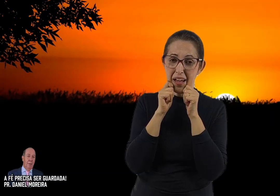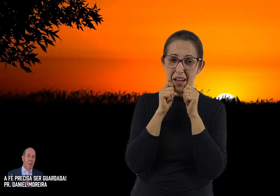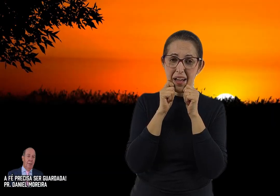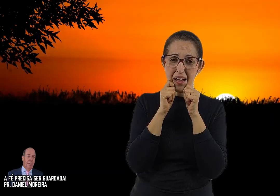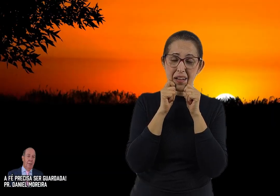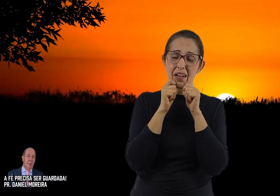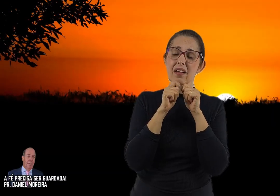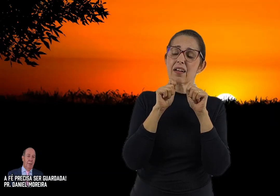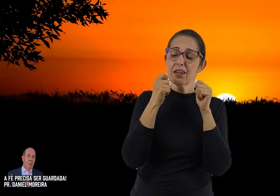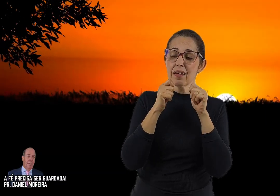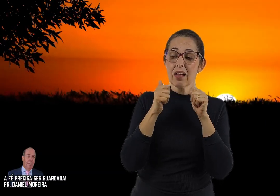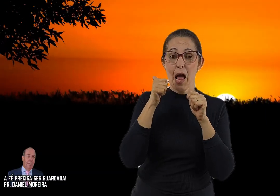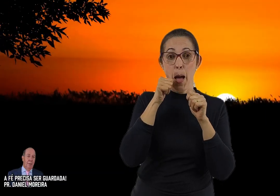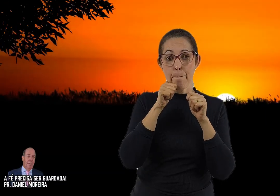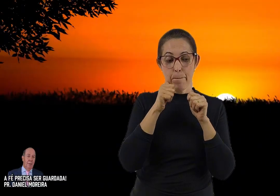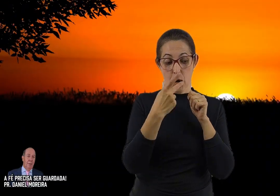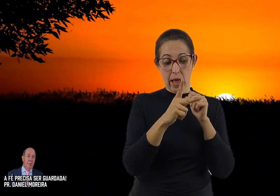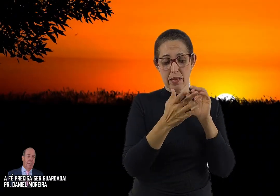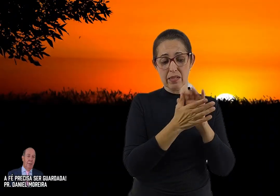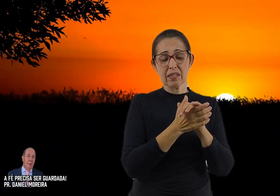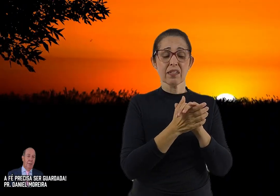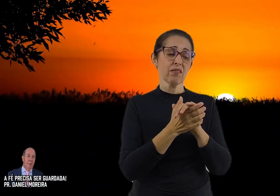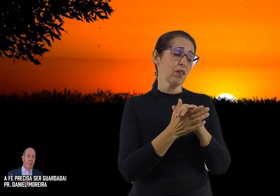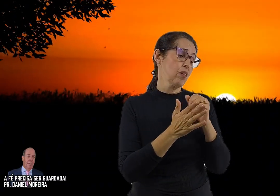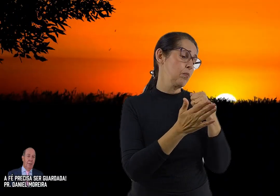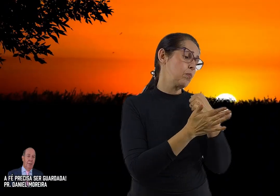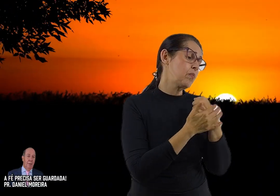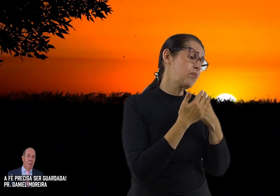situação, tentava consolá-lo.